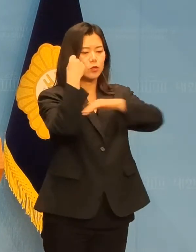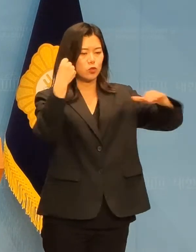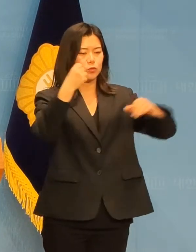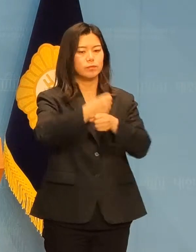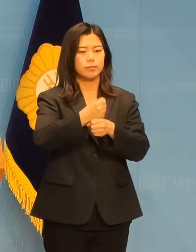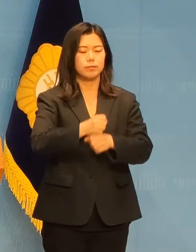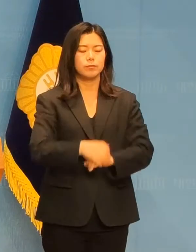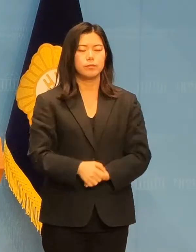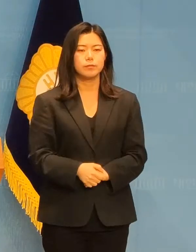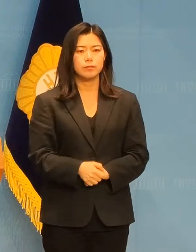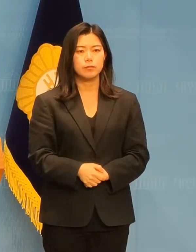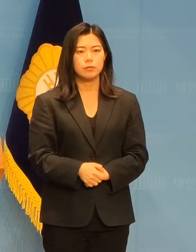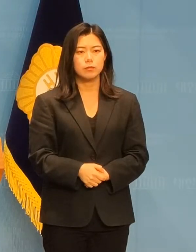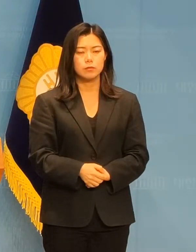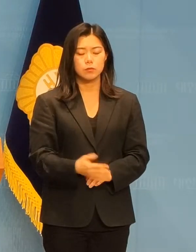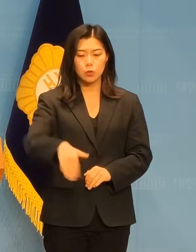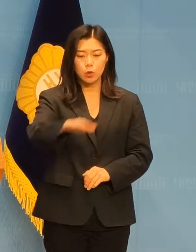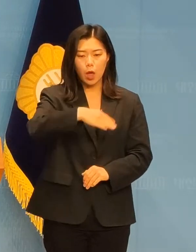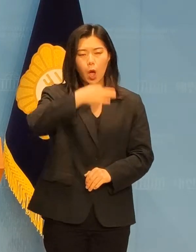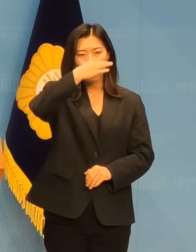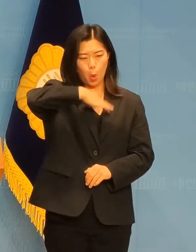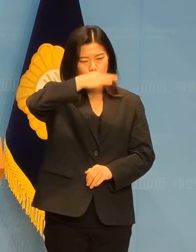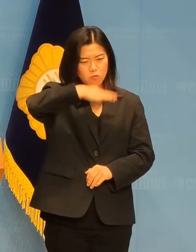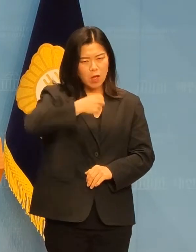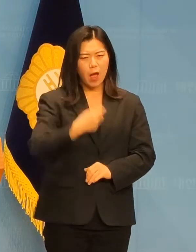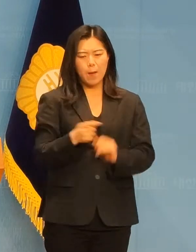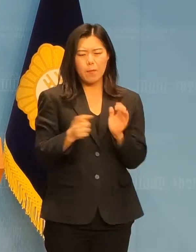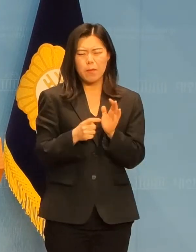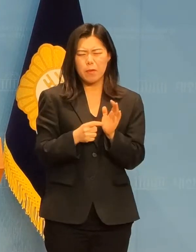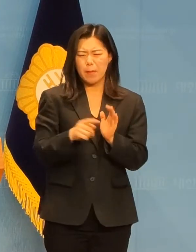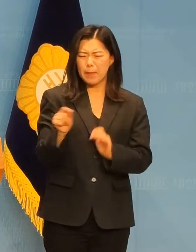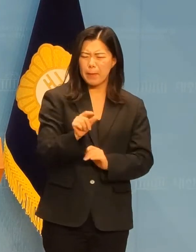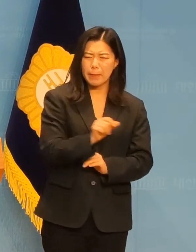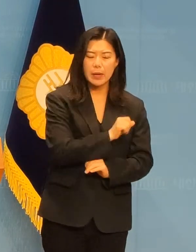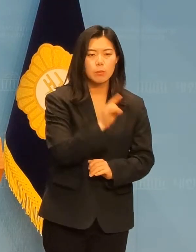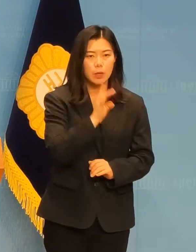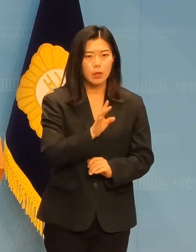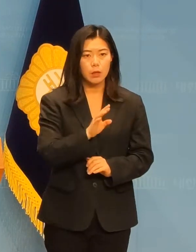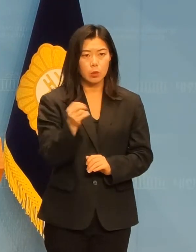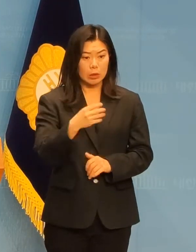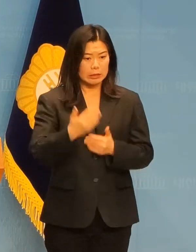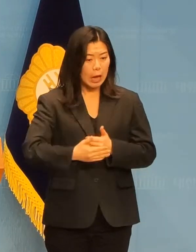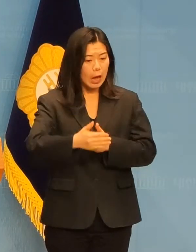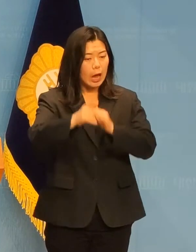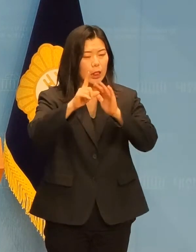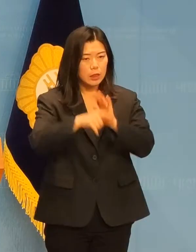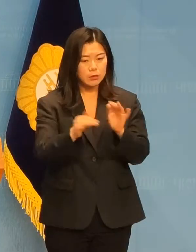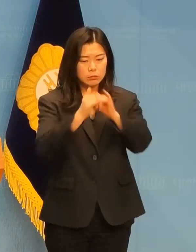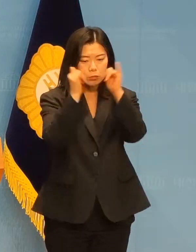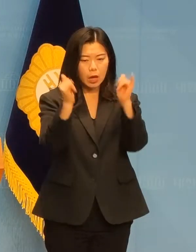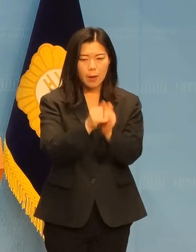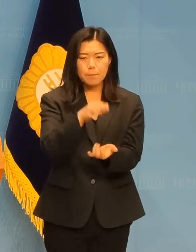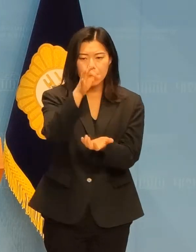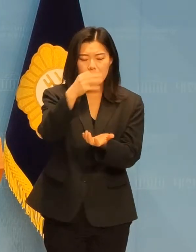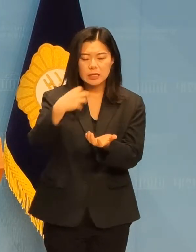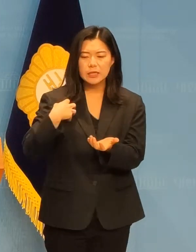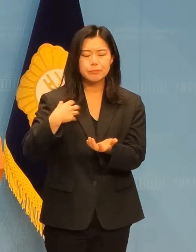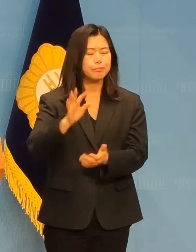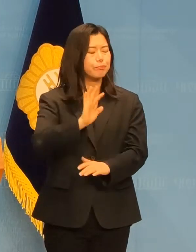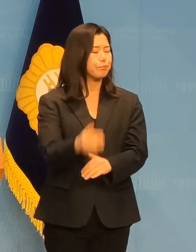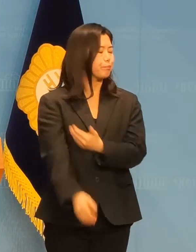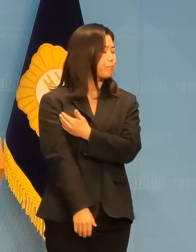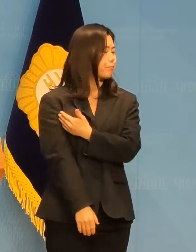법안입니다. 그동안 우리는 효율과 속도가 우선이었고 그 과정에서 발생한 사회적 비용을 책임지지